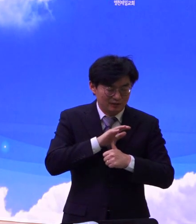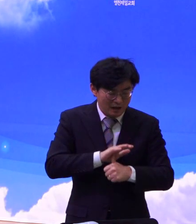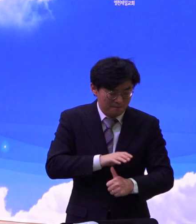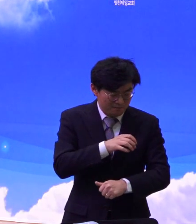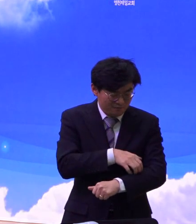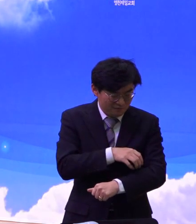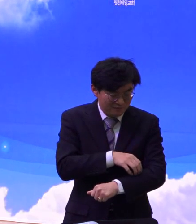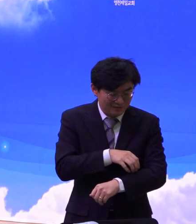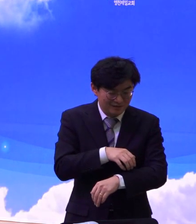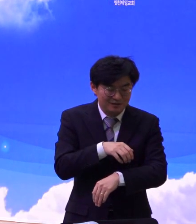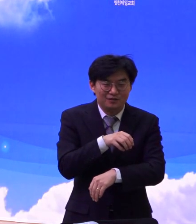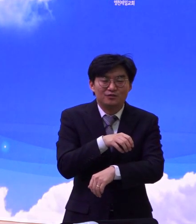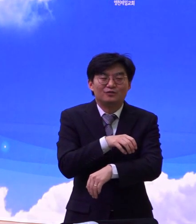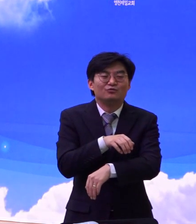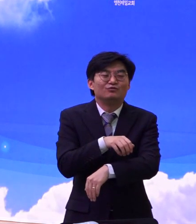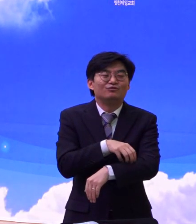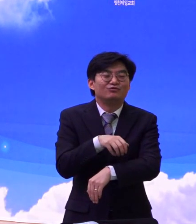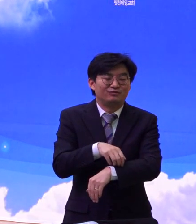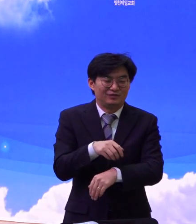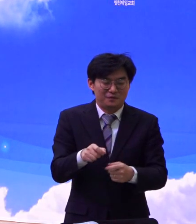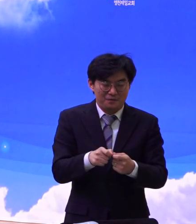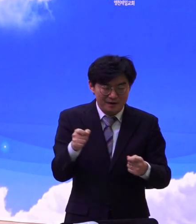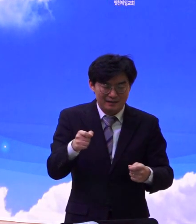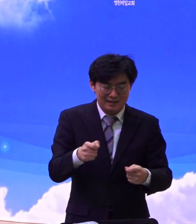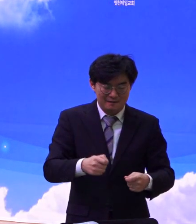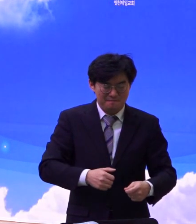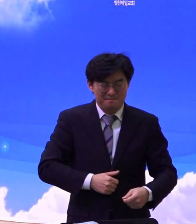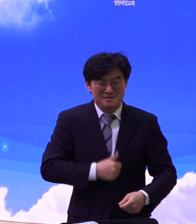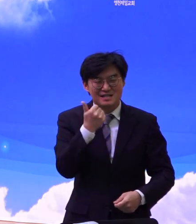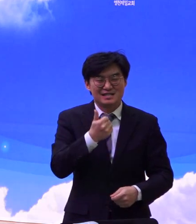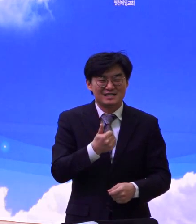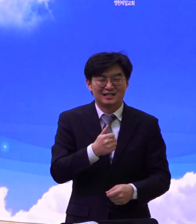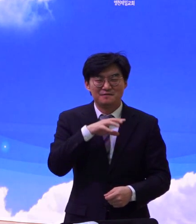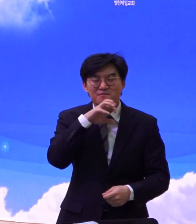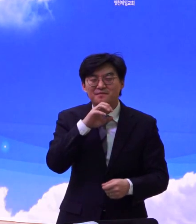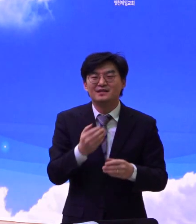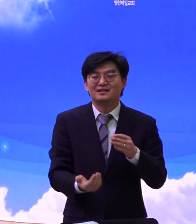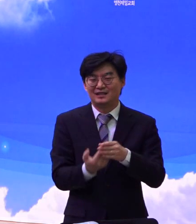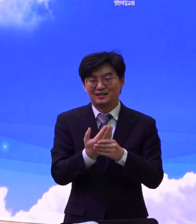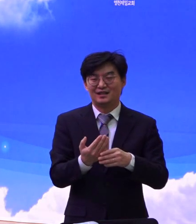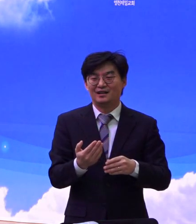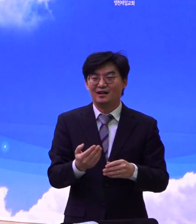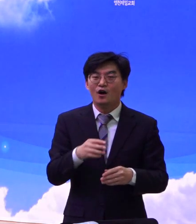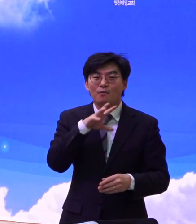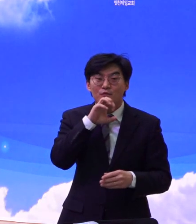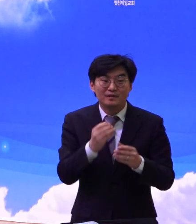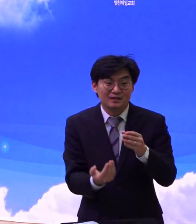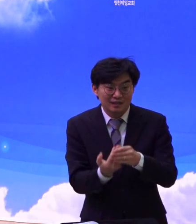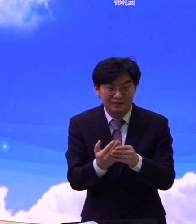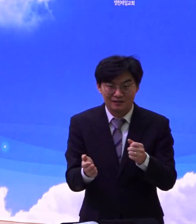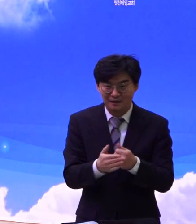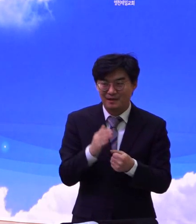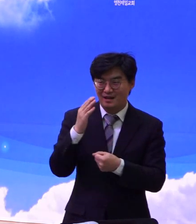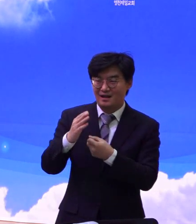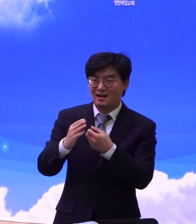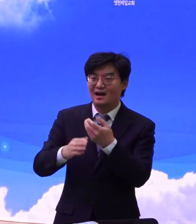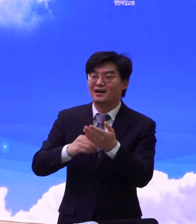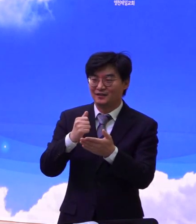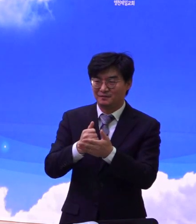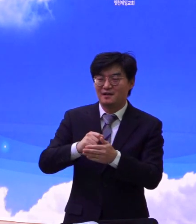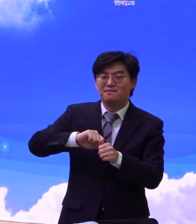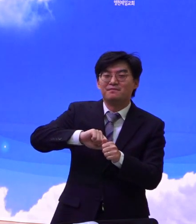또 다시 하나님을 원망했었습니다. 그래서 하나님께서 백성들 가운데 불뱀을 보내서 심판하셨고 많은